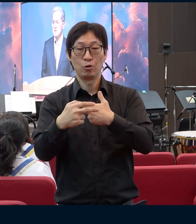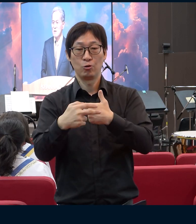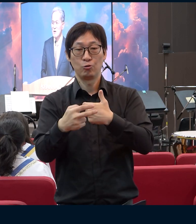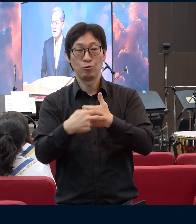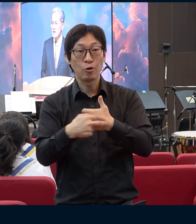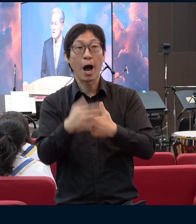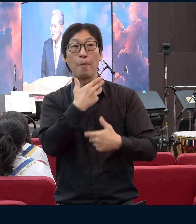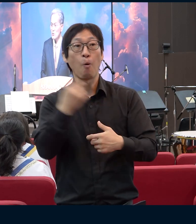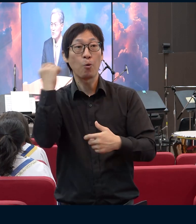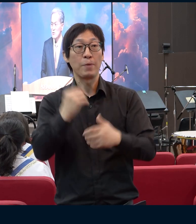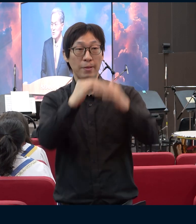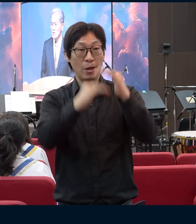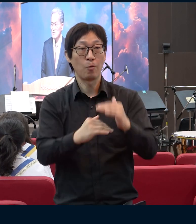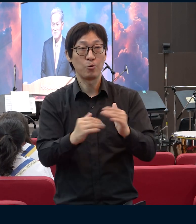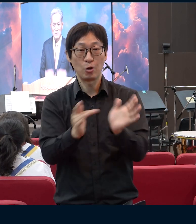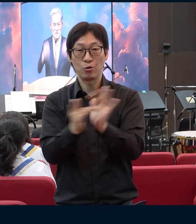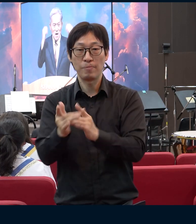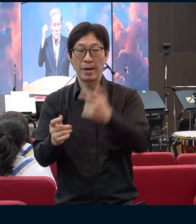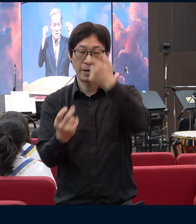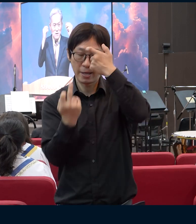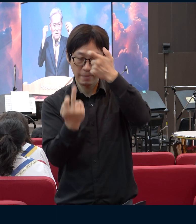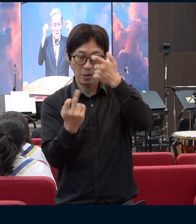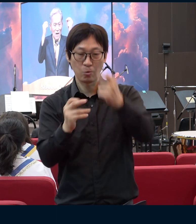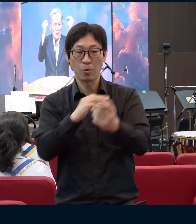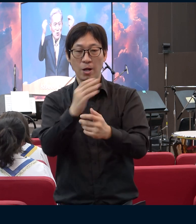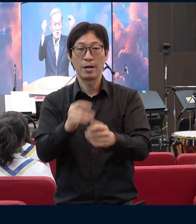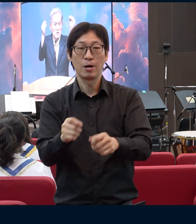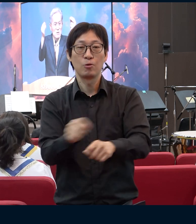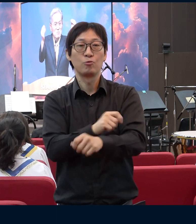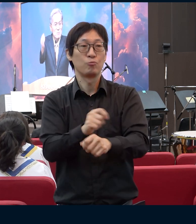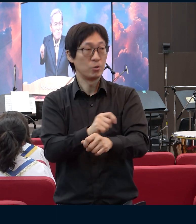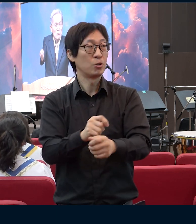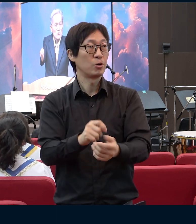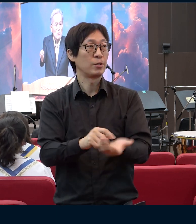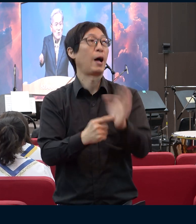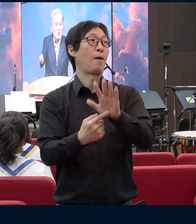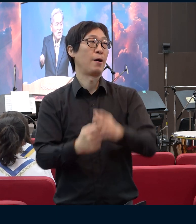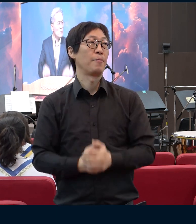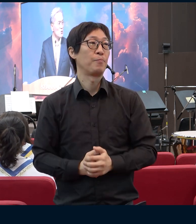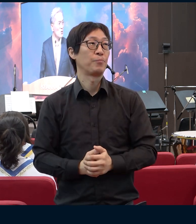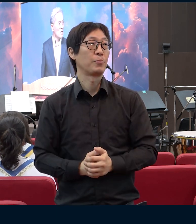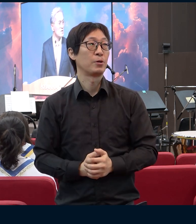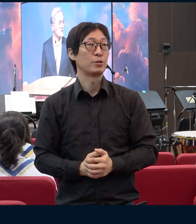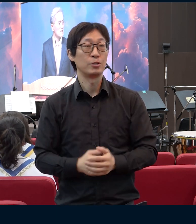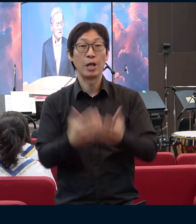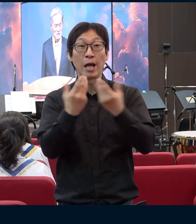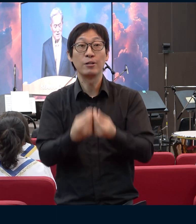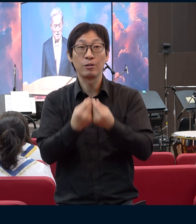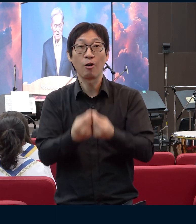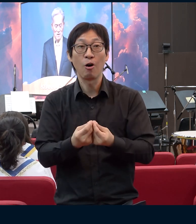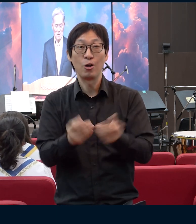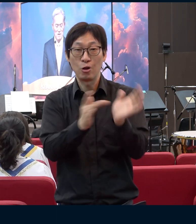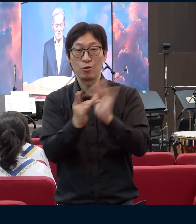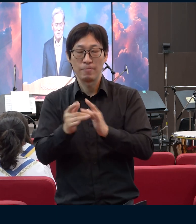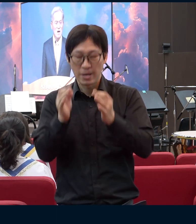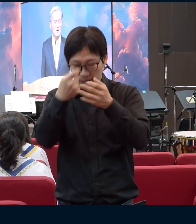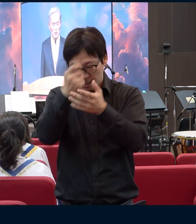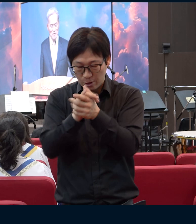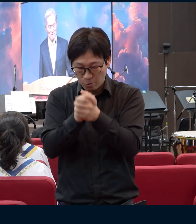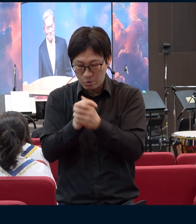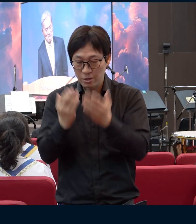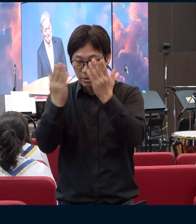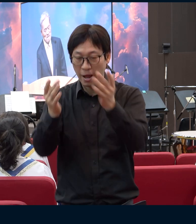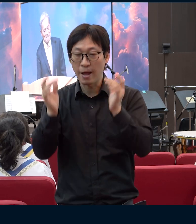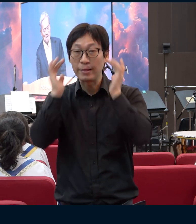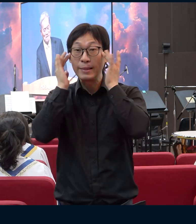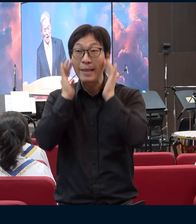예수님의 겟세마네 이야기를 해주고 있거든요. 땀이 땅에 떨어지는 핏방울처럼 되었다, 이런 표현까지. 자,